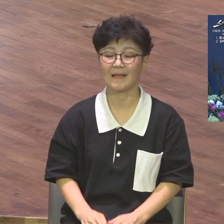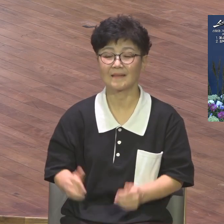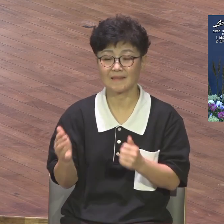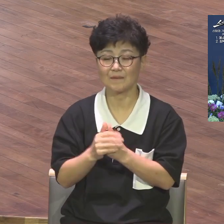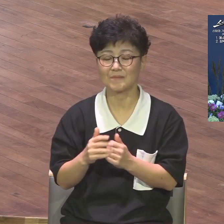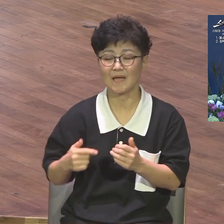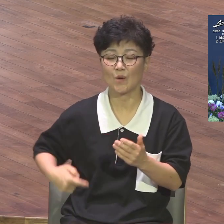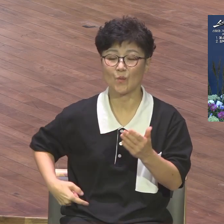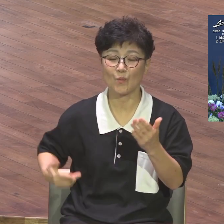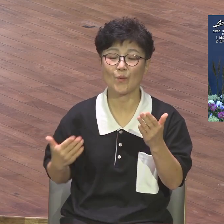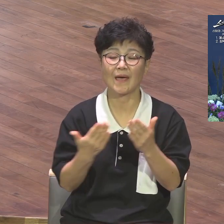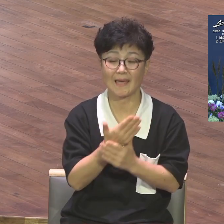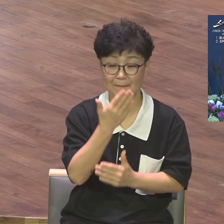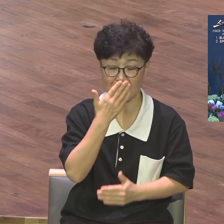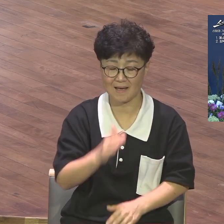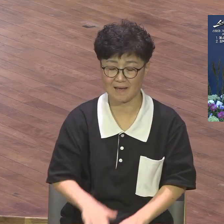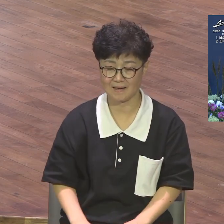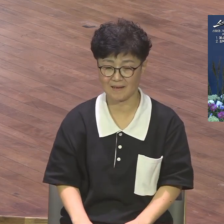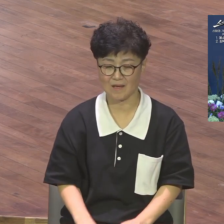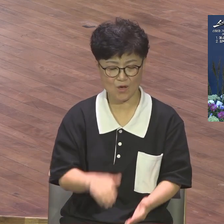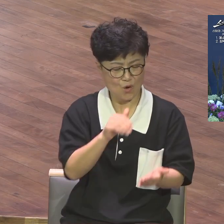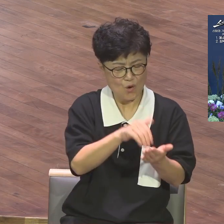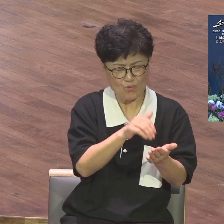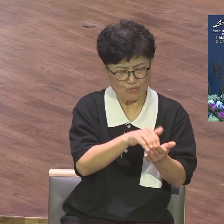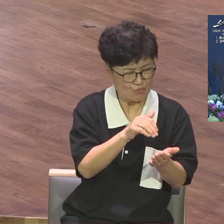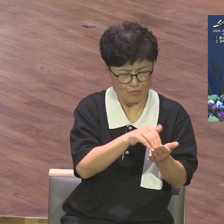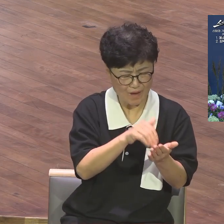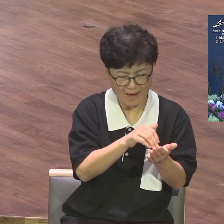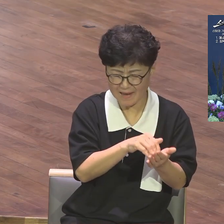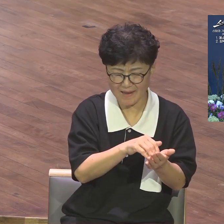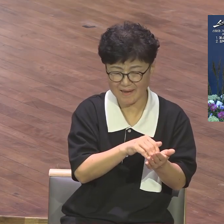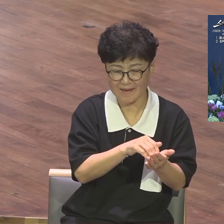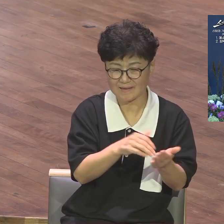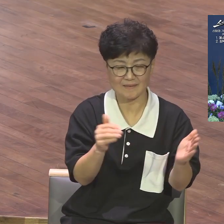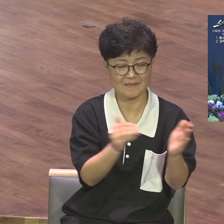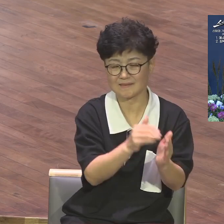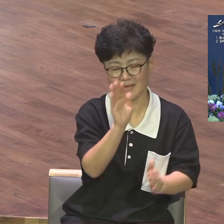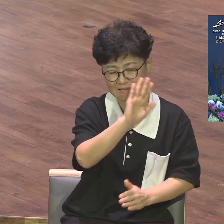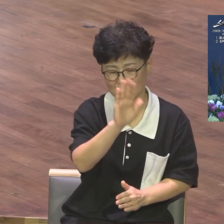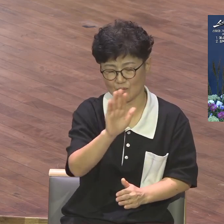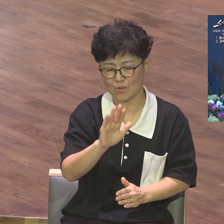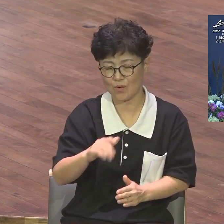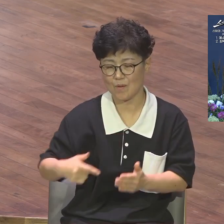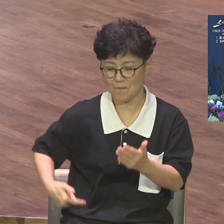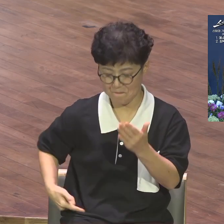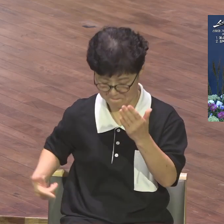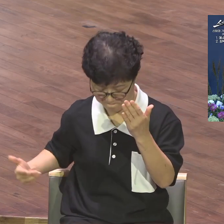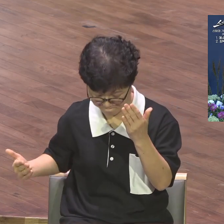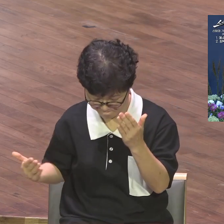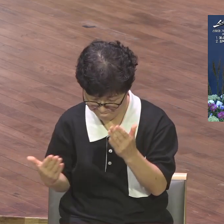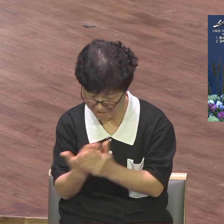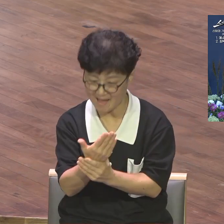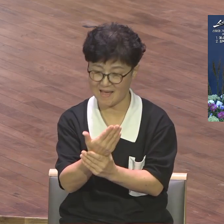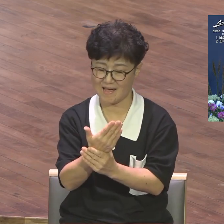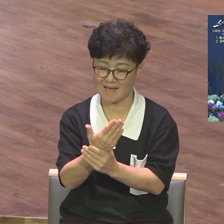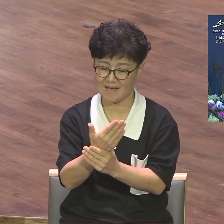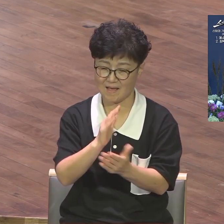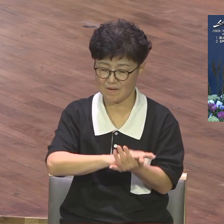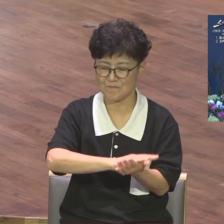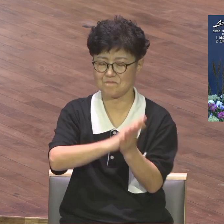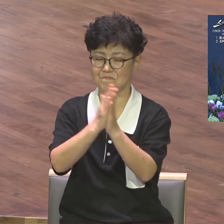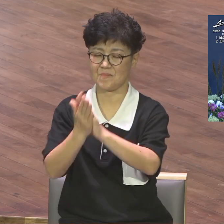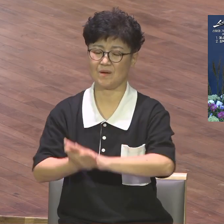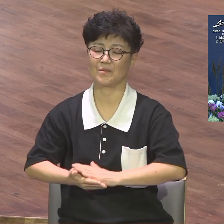해계는 단순히 그냥 후회하고 뉘우치는 수준이 아니라 그 길에서 뉴턴, 돌아서는 거. 돌아서는 믿음의 액션이